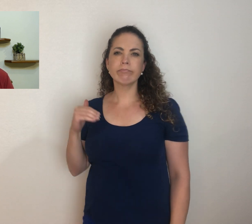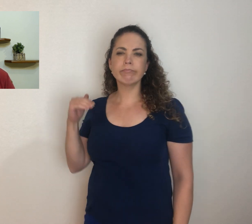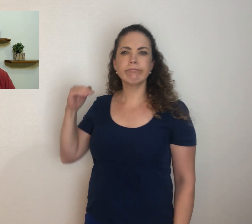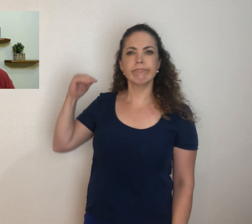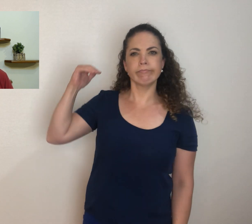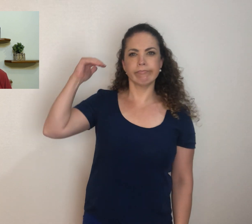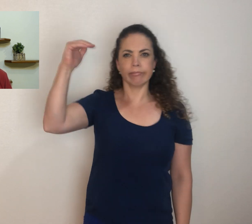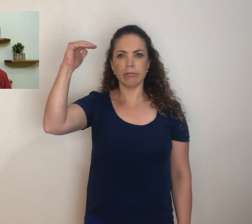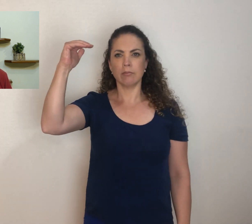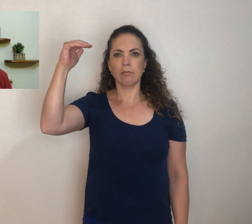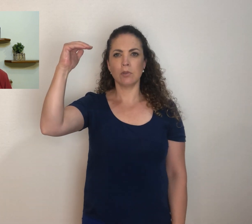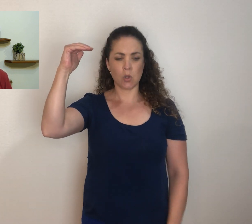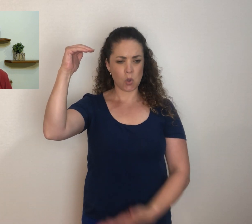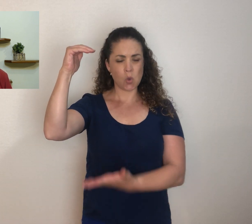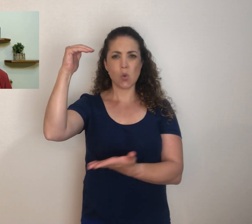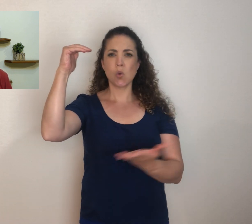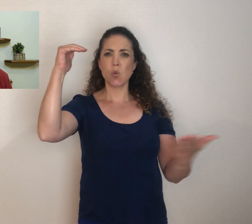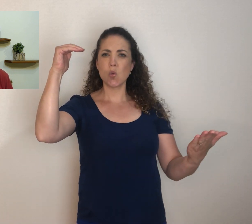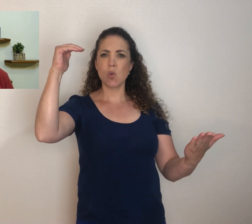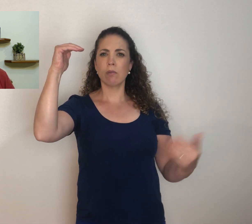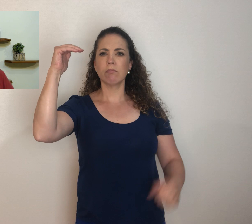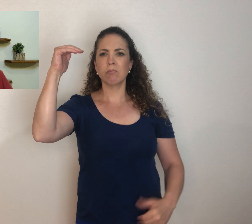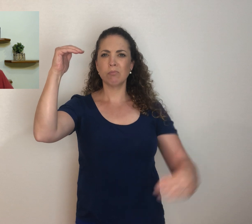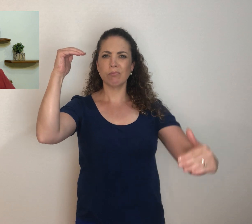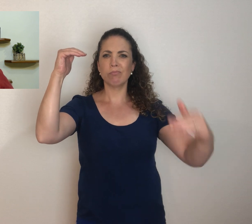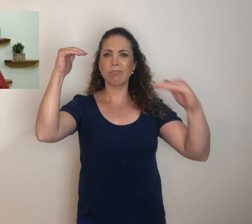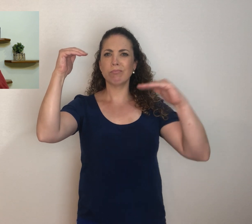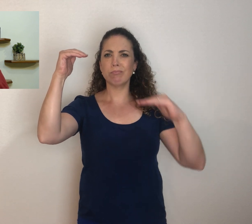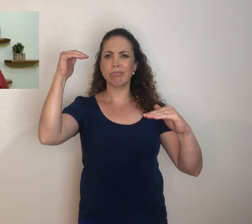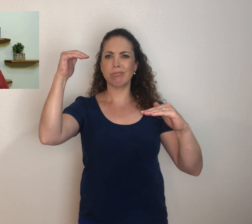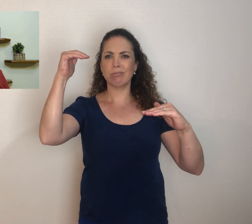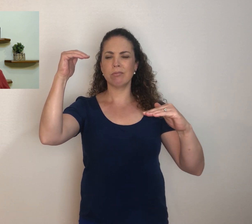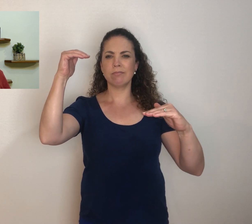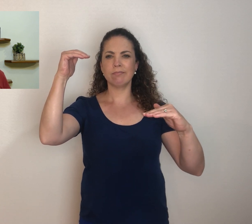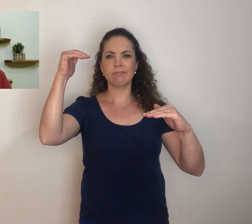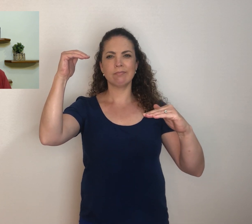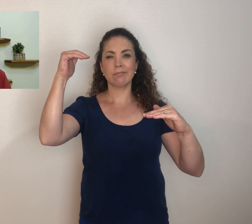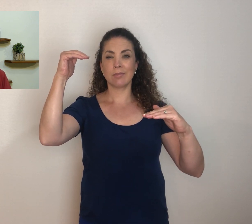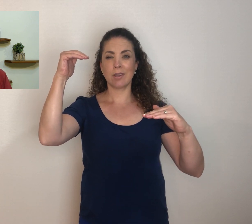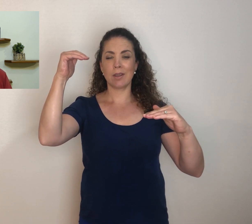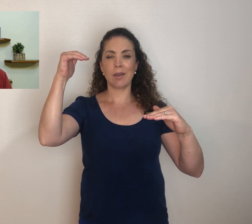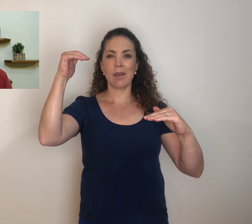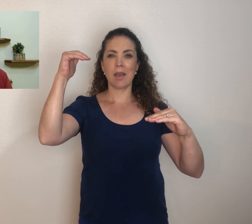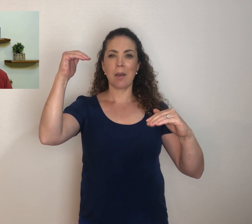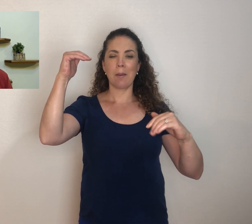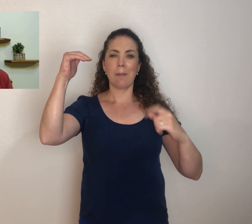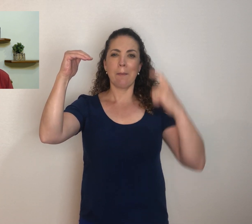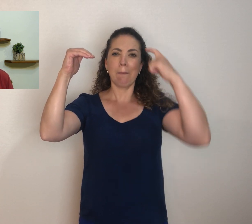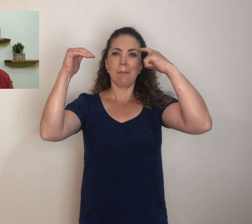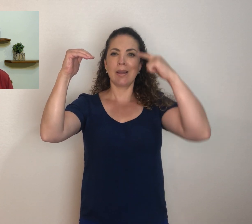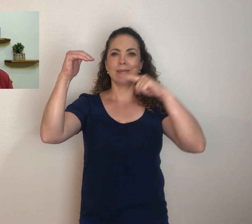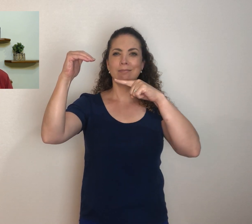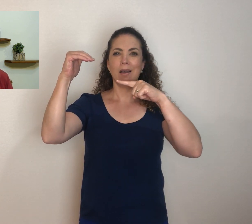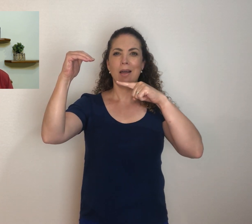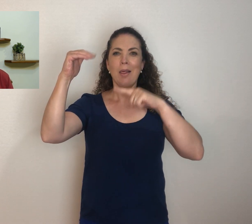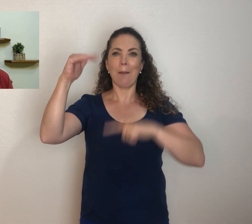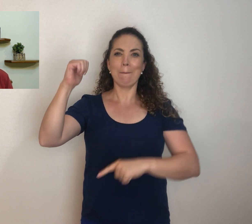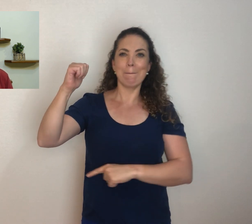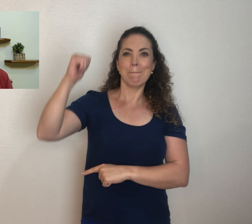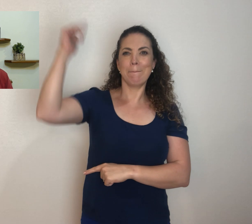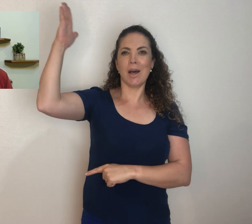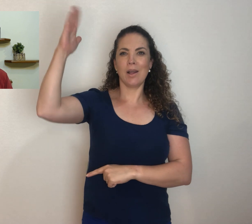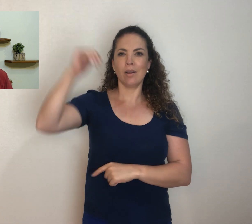demais. No popular hoje, são aqueles que se acham, né? Que oposto